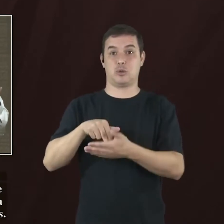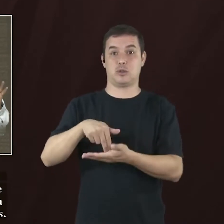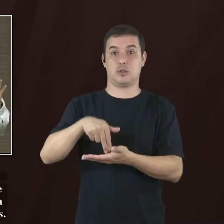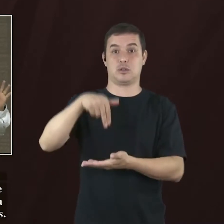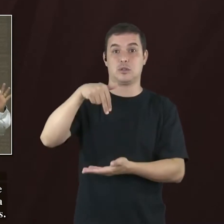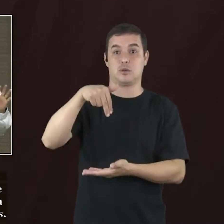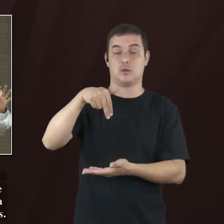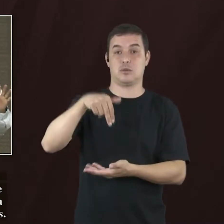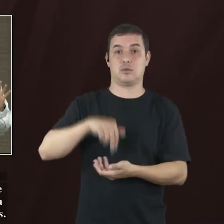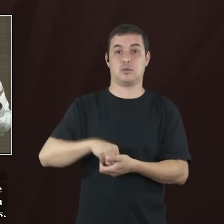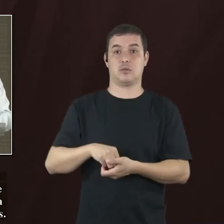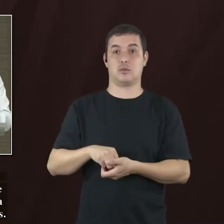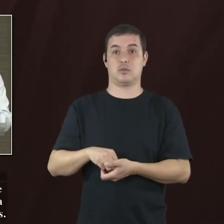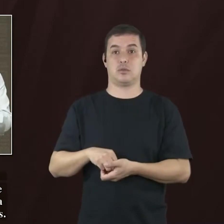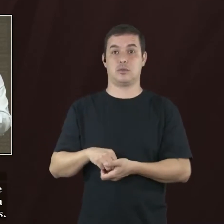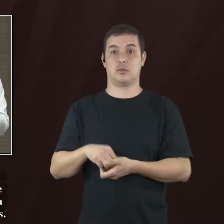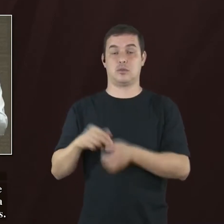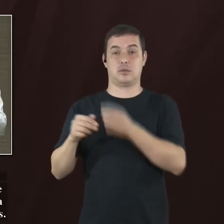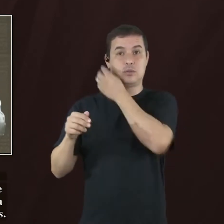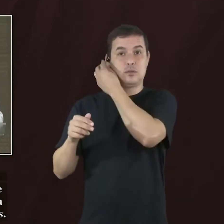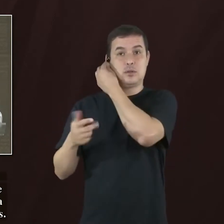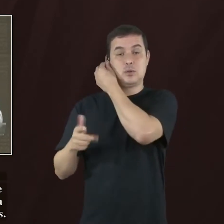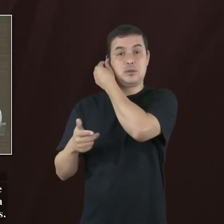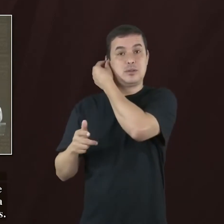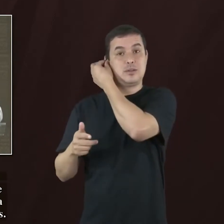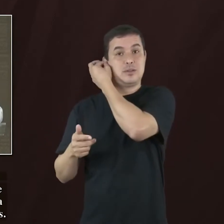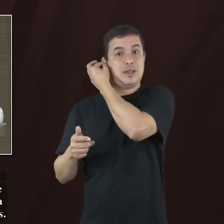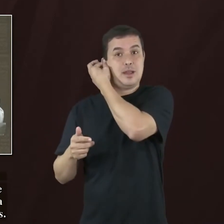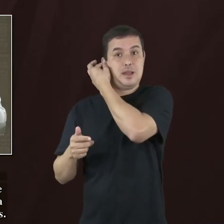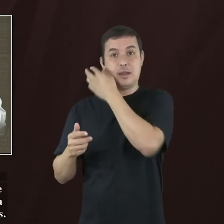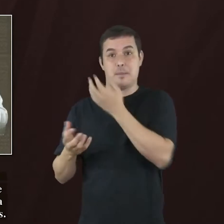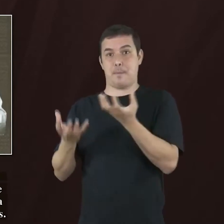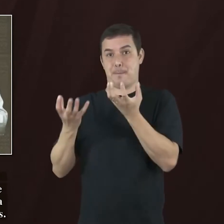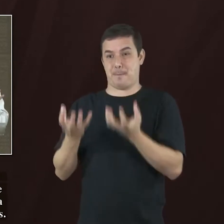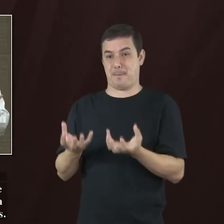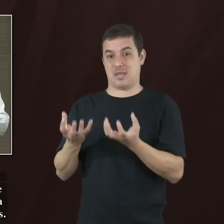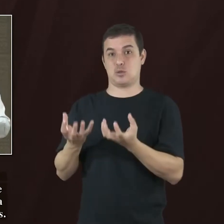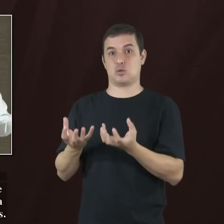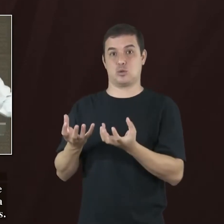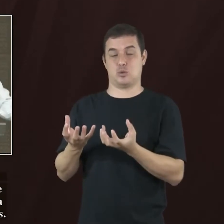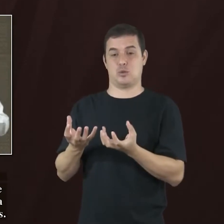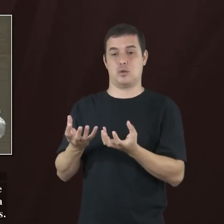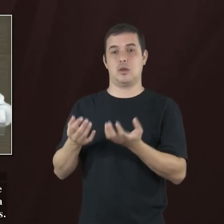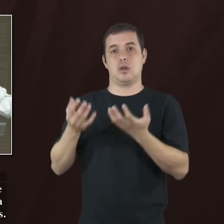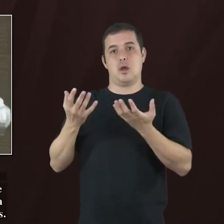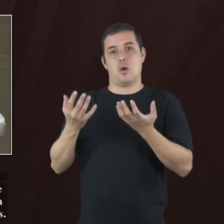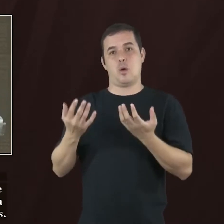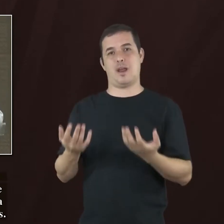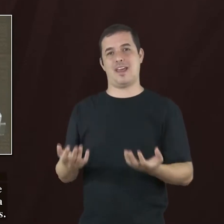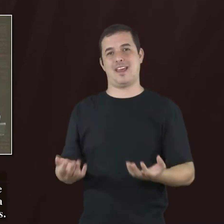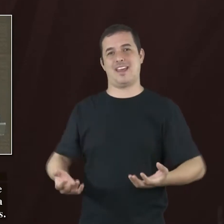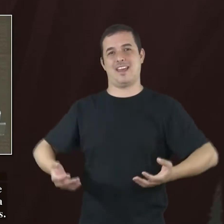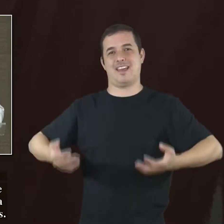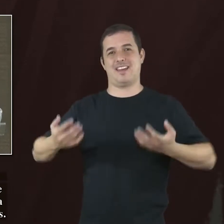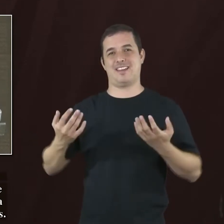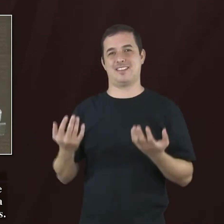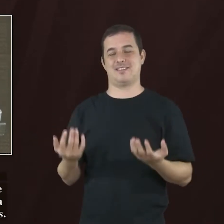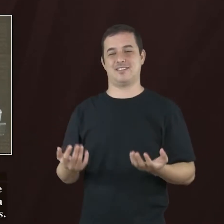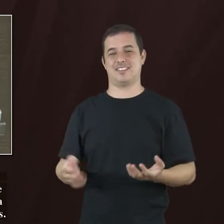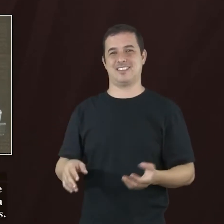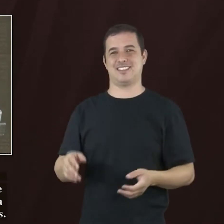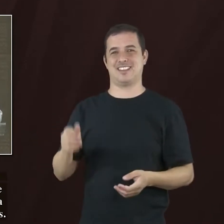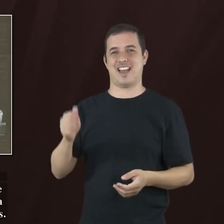mais material, não terá matéria, não terá peso, sabe? É tudo leve, bem leve, né? Ei,